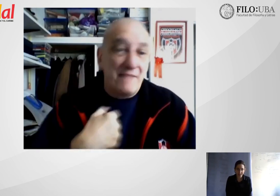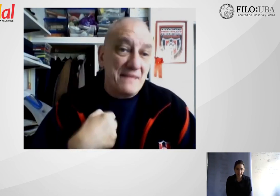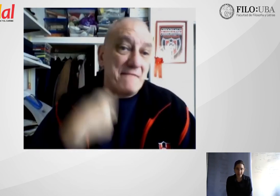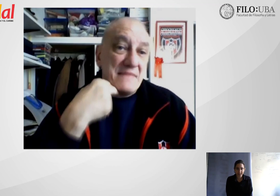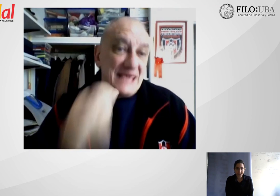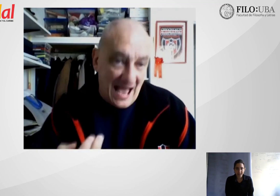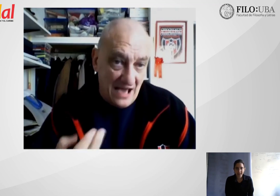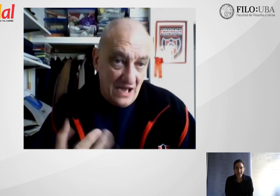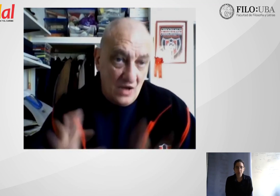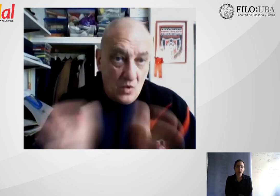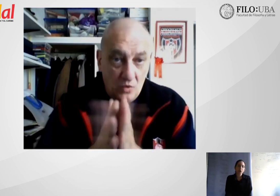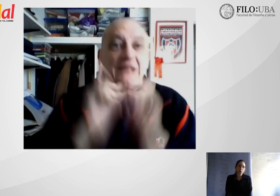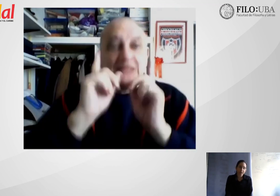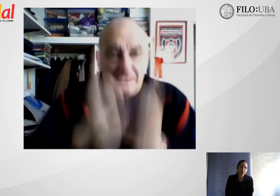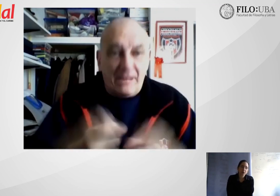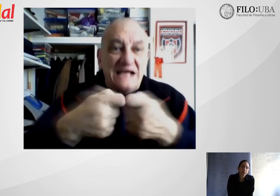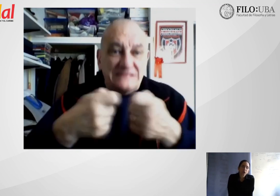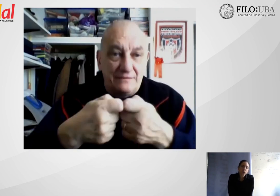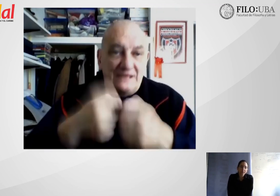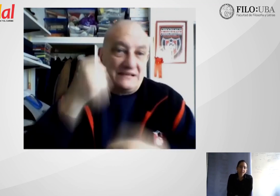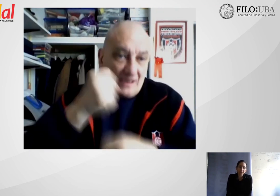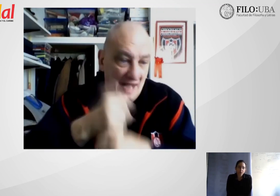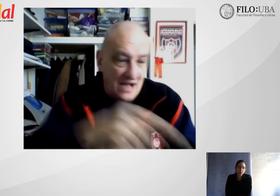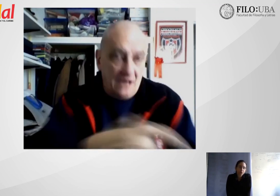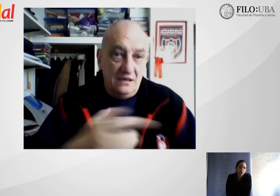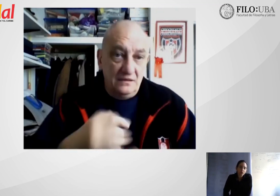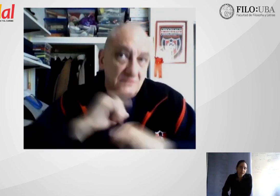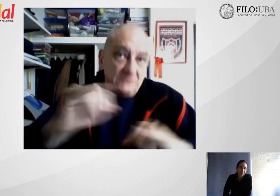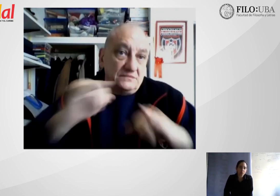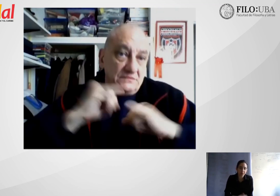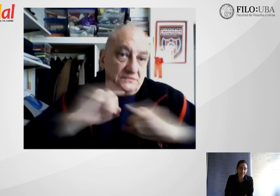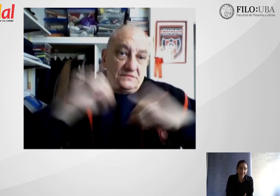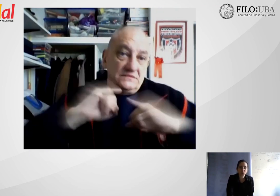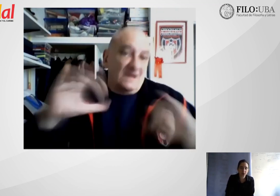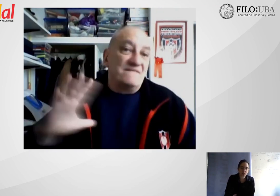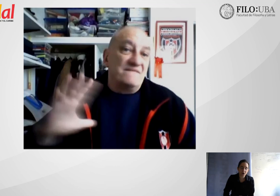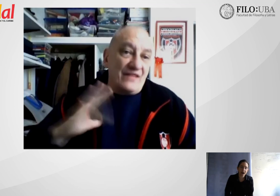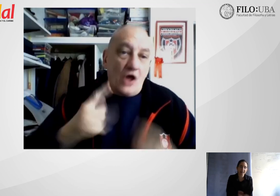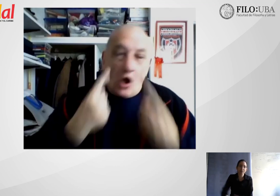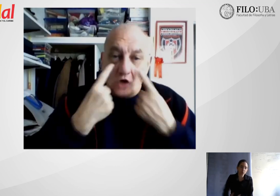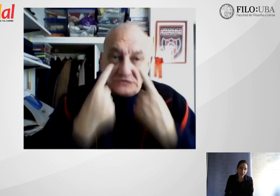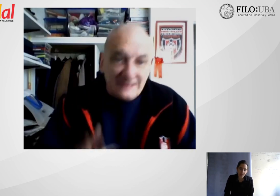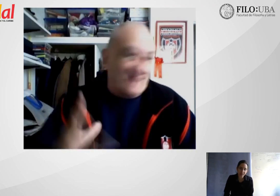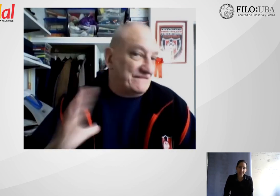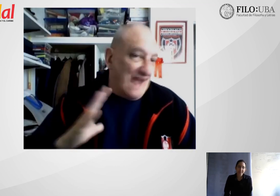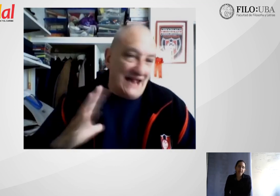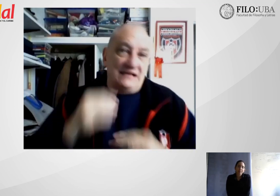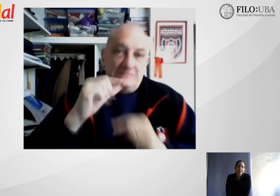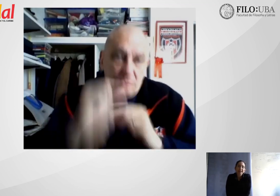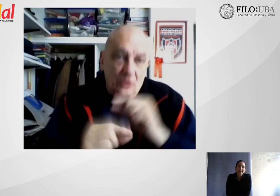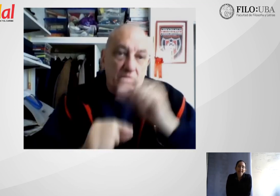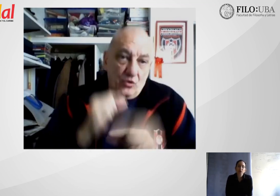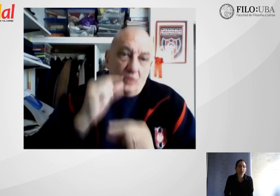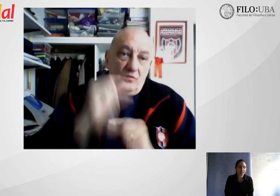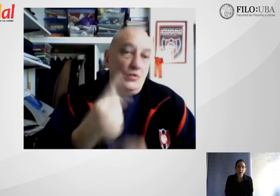importancia. Bueno, es algo que bueno, yo con mis hijos, es un proyecto que ellos están ayudando a difundir, también